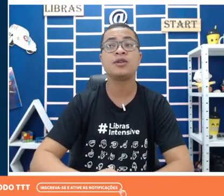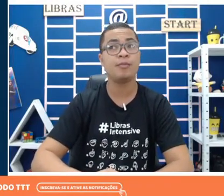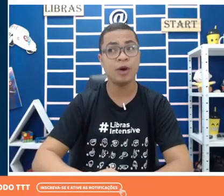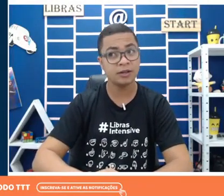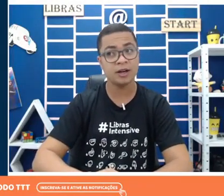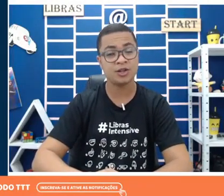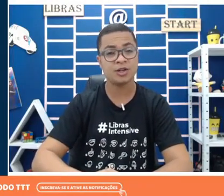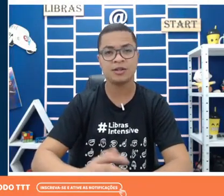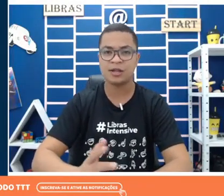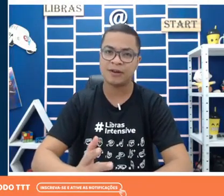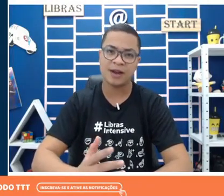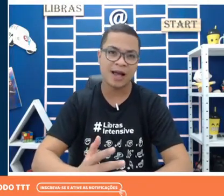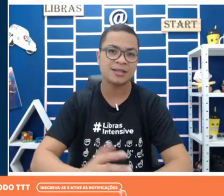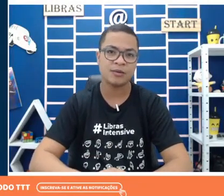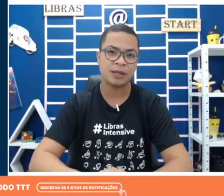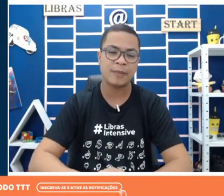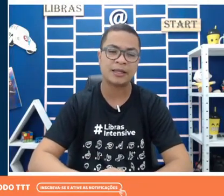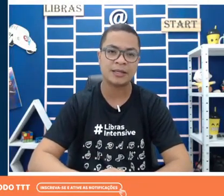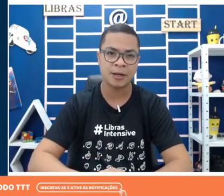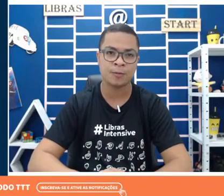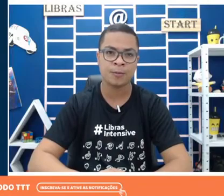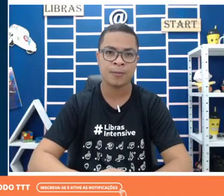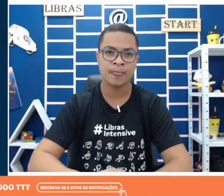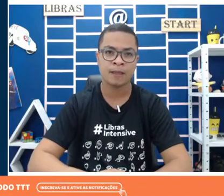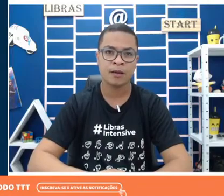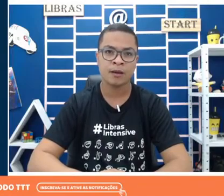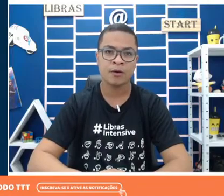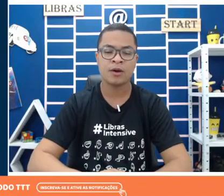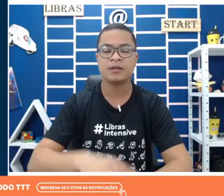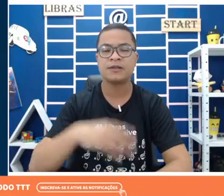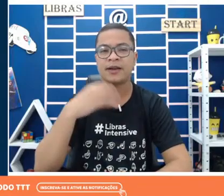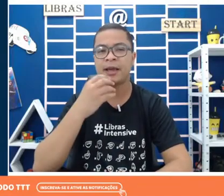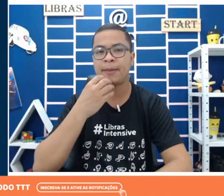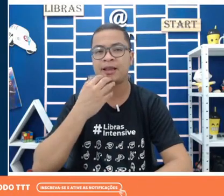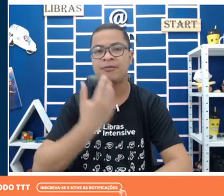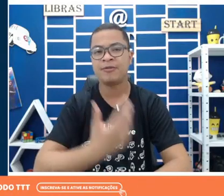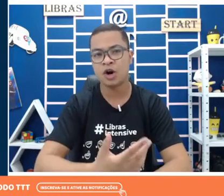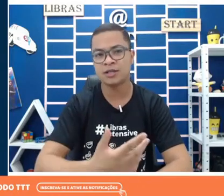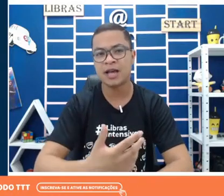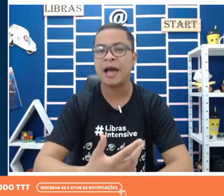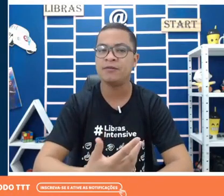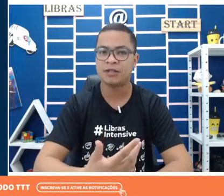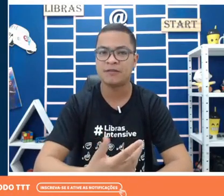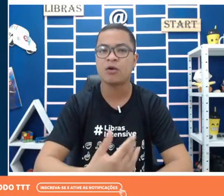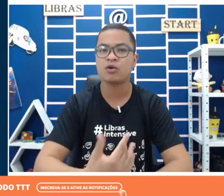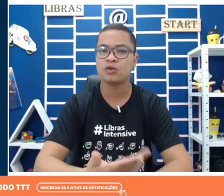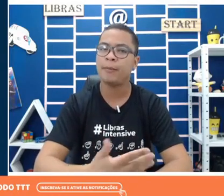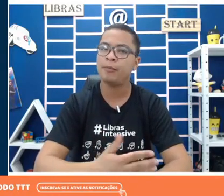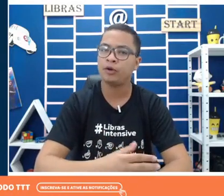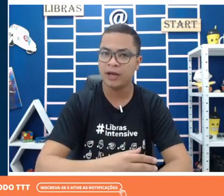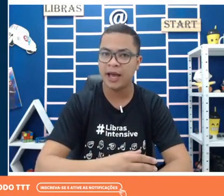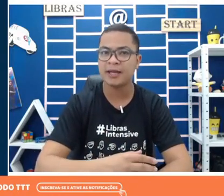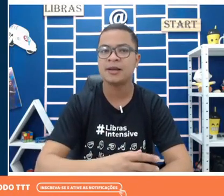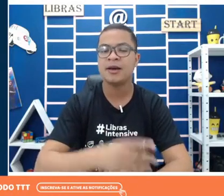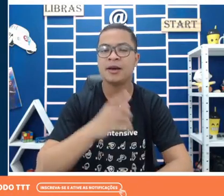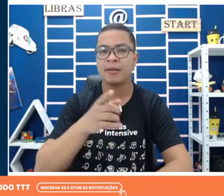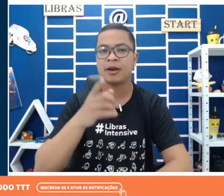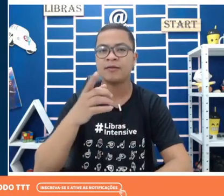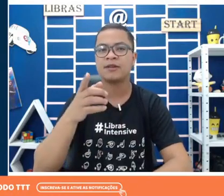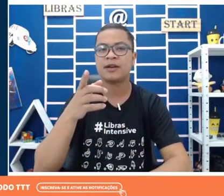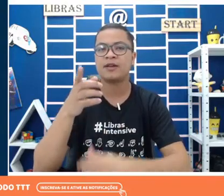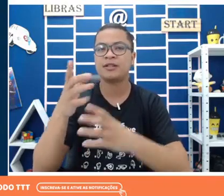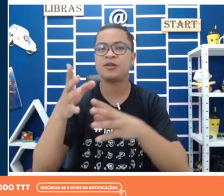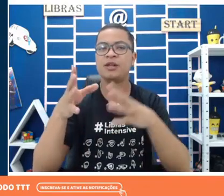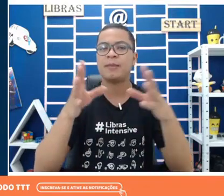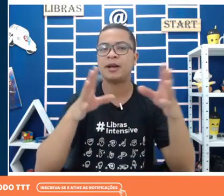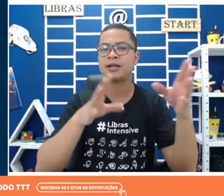Nós, inclusão é importante. Você não vai falar assim numa interpretação. Quando você vai interpretar voz, aí você vai conjugar para o português. Lembra